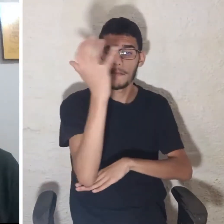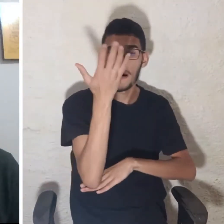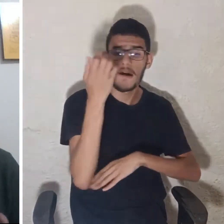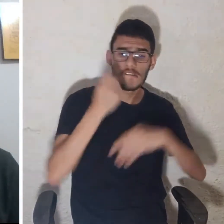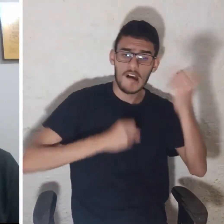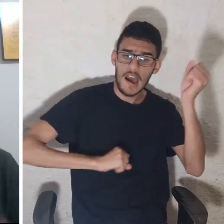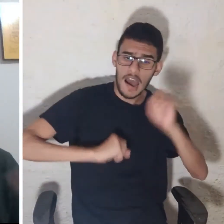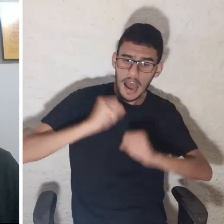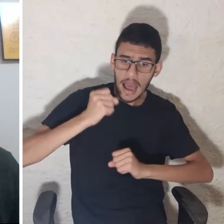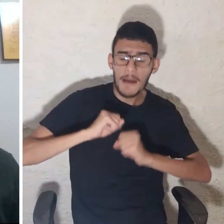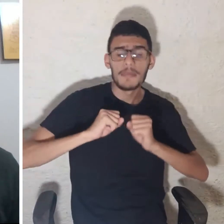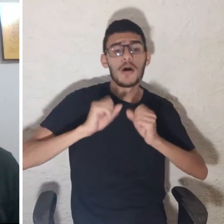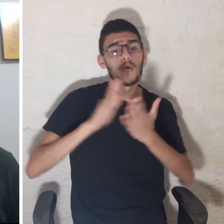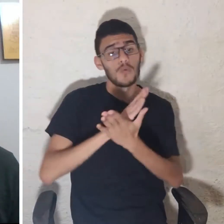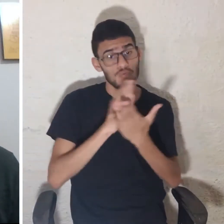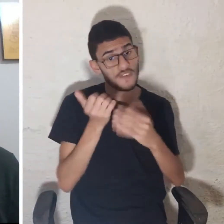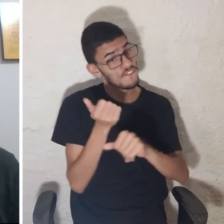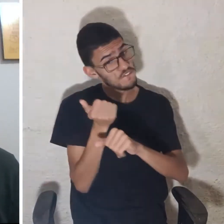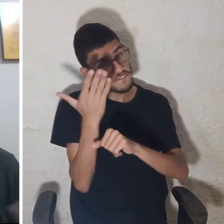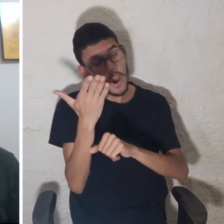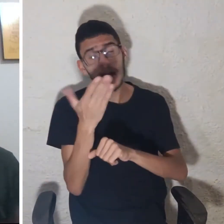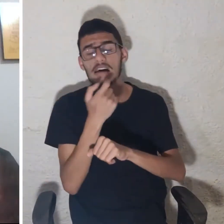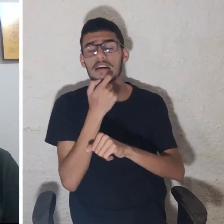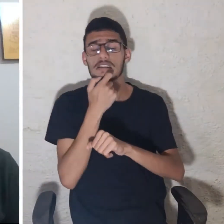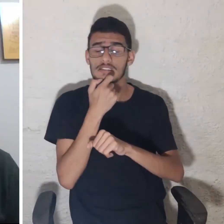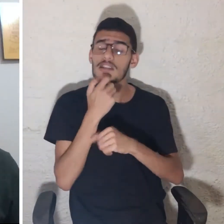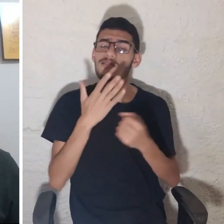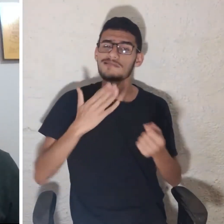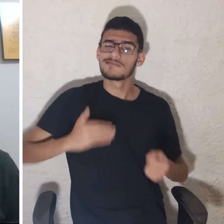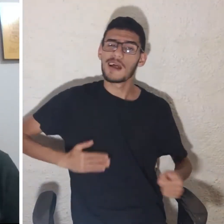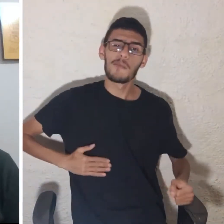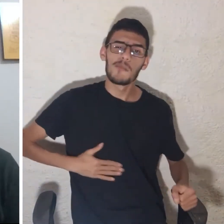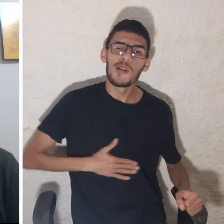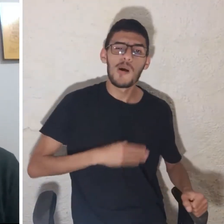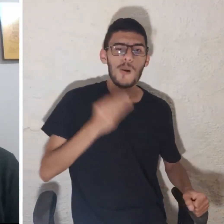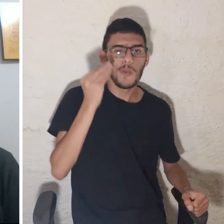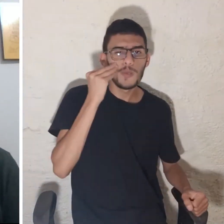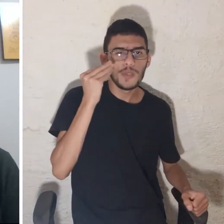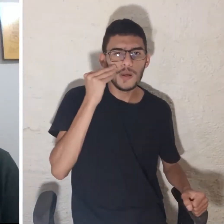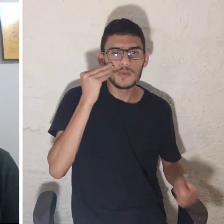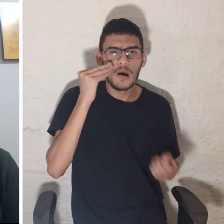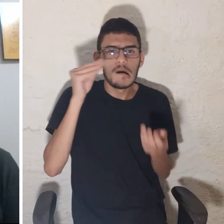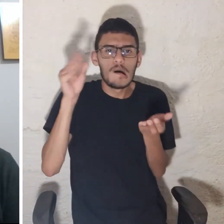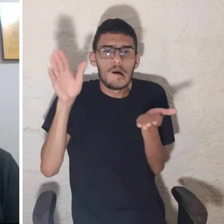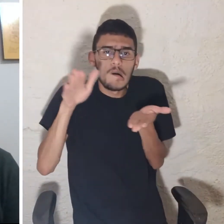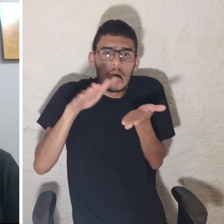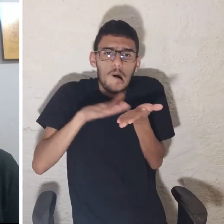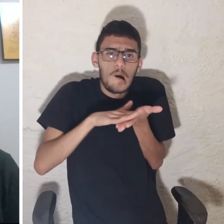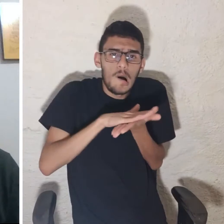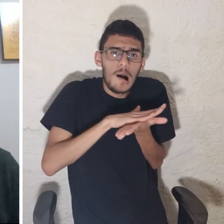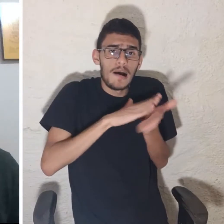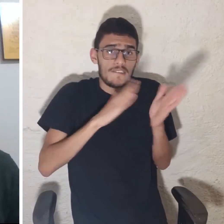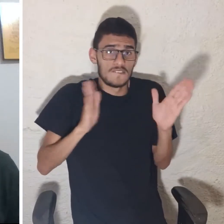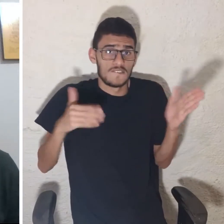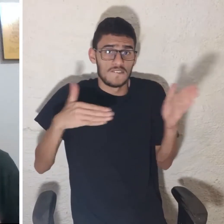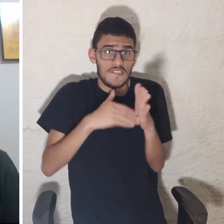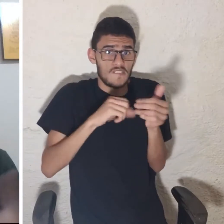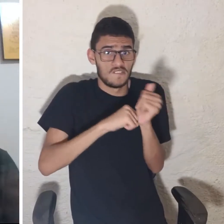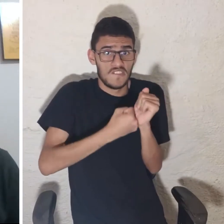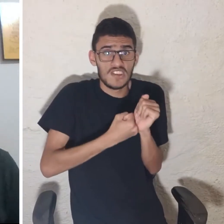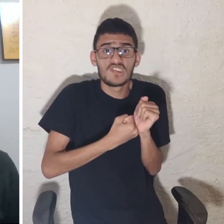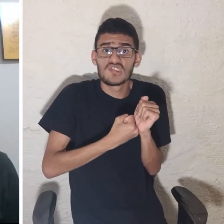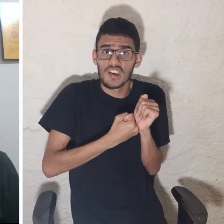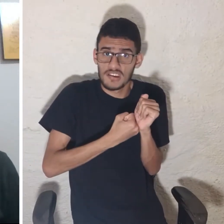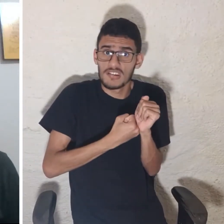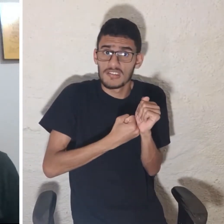as suas fábricas, e muitos deles vinham de fora da Inglaterra. Então, o Napoleão tentou derrotar a Inglaterra dessa maneira, com esse bloqueio. Para